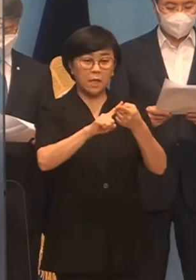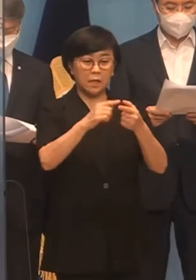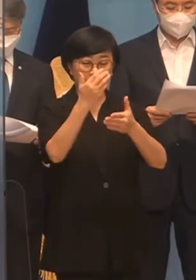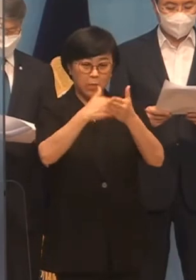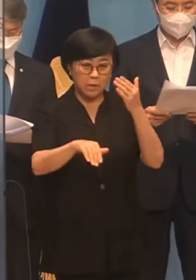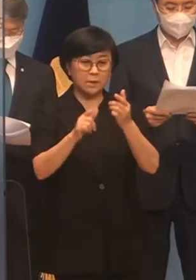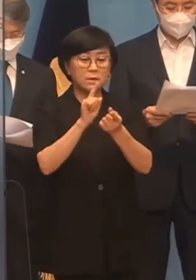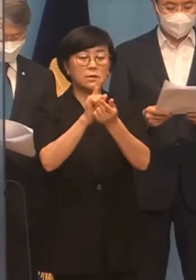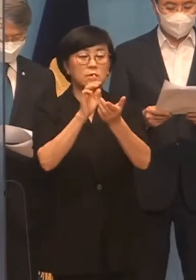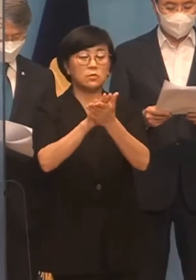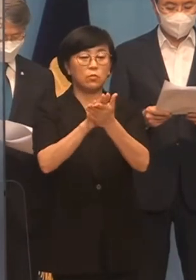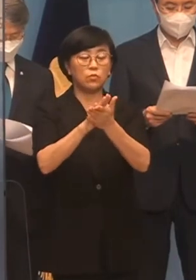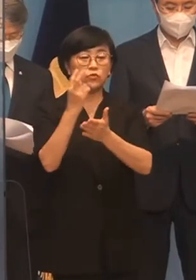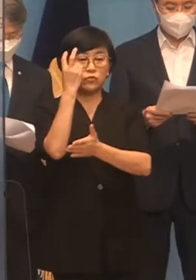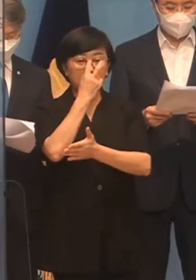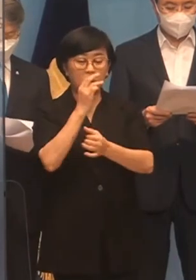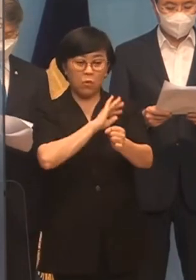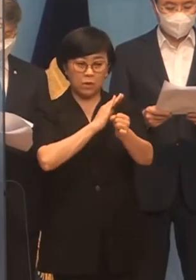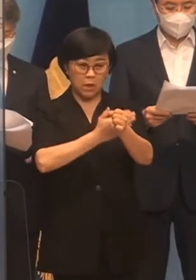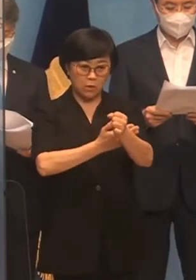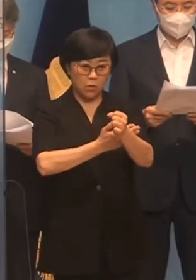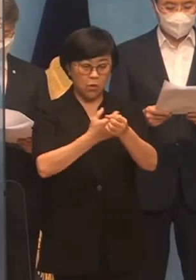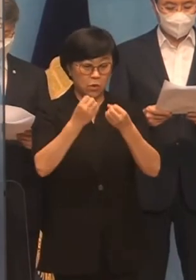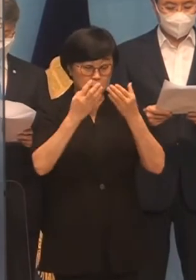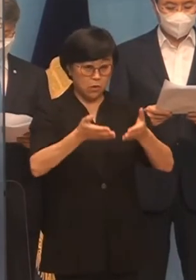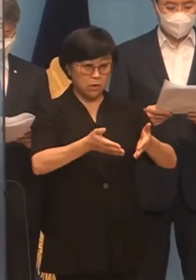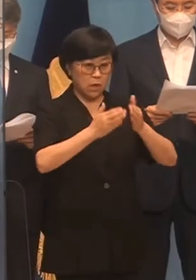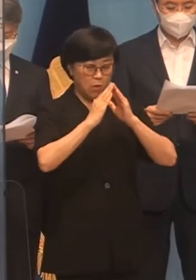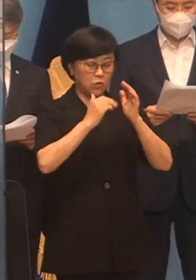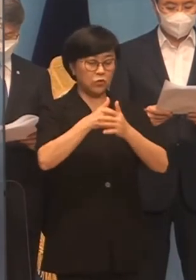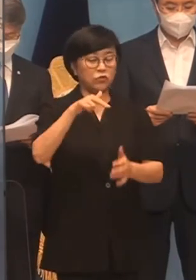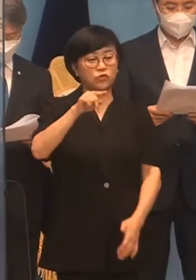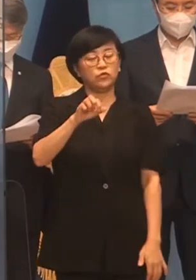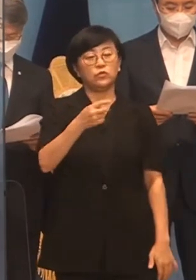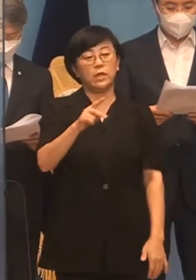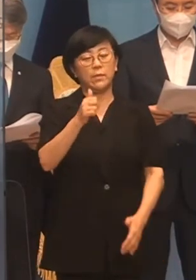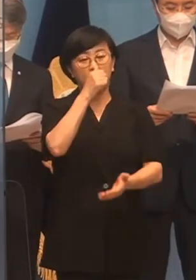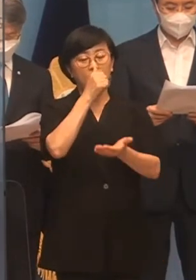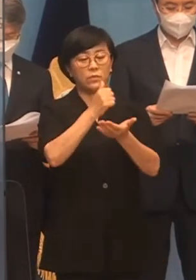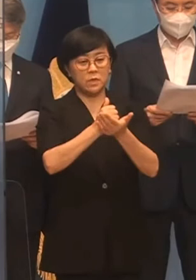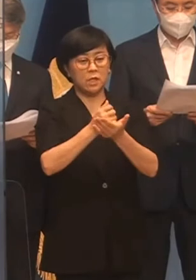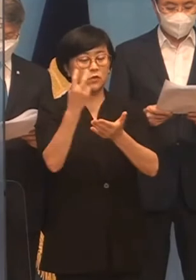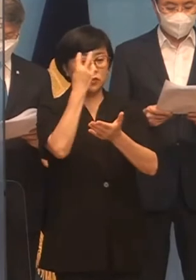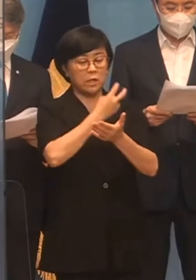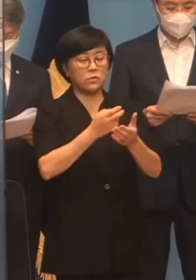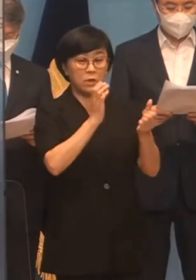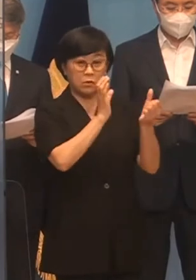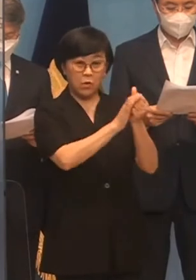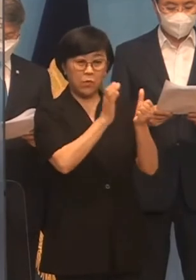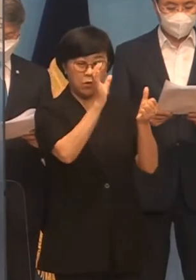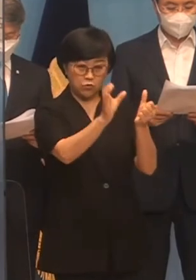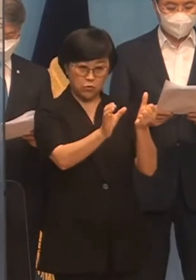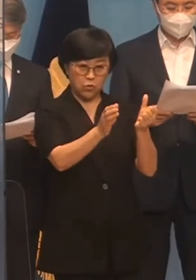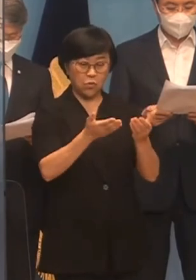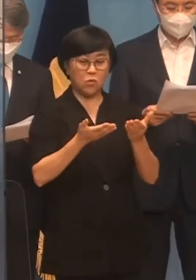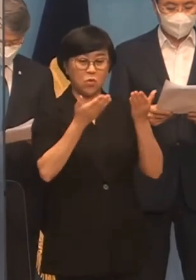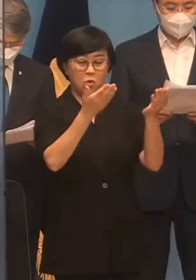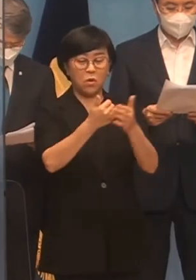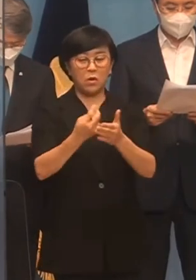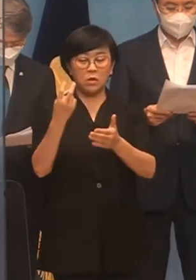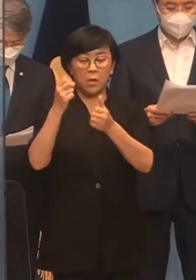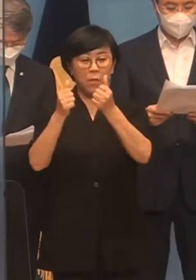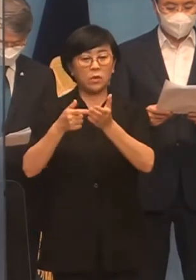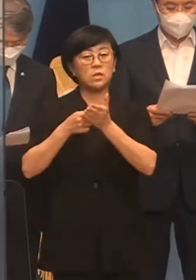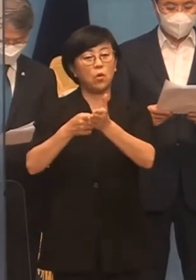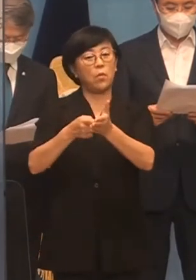남겨진 직접 수사권도 신설되는 중대범죄수사청과 공수처 등에 넘겨주고 검찰은 기소만